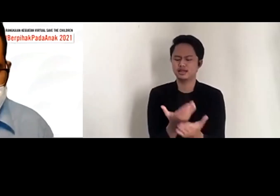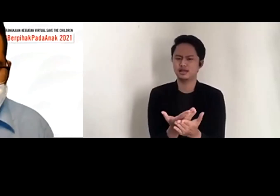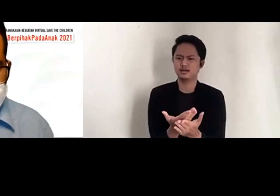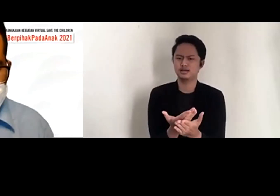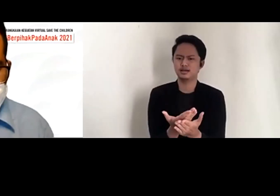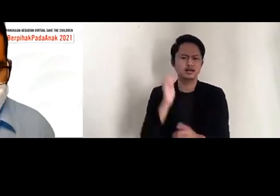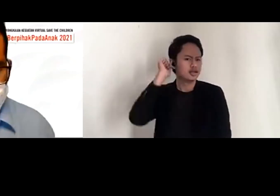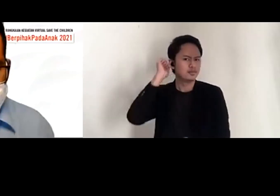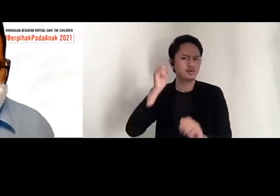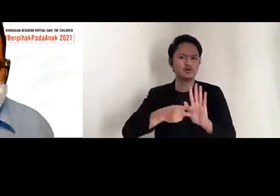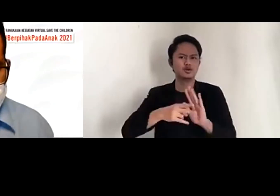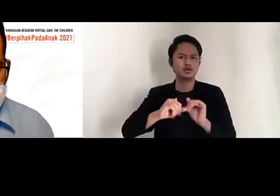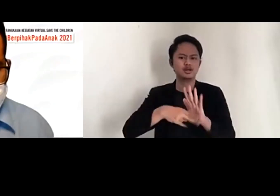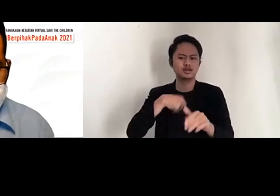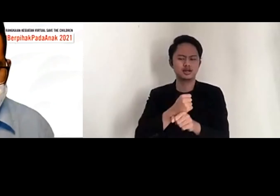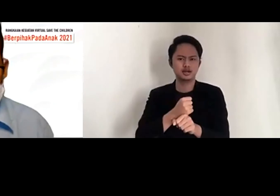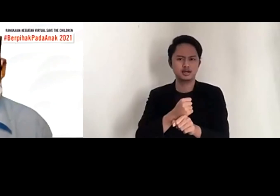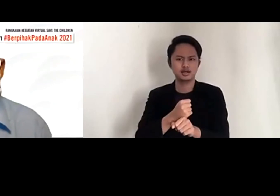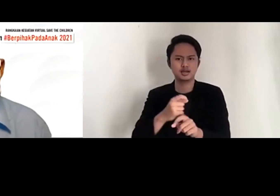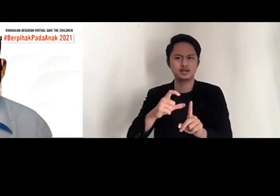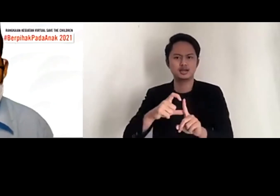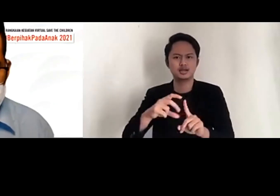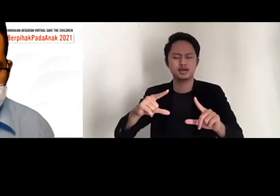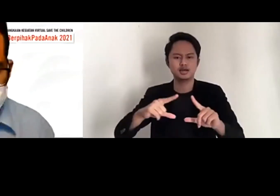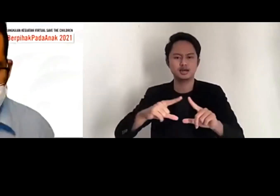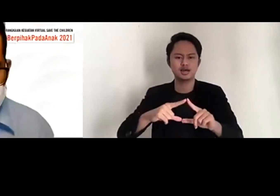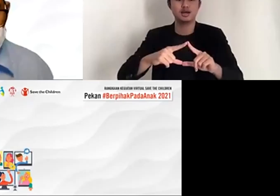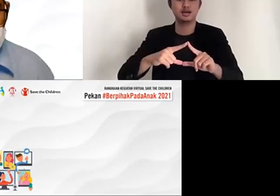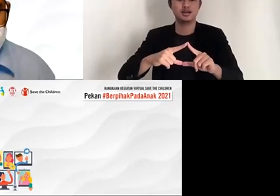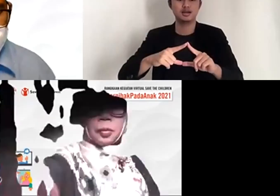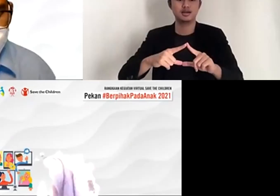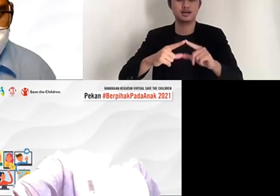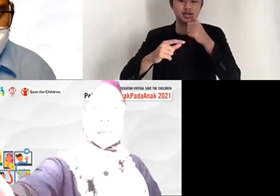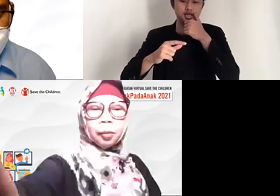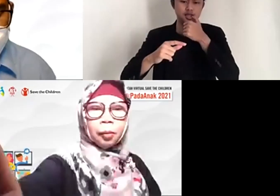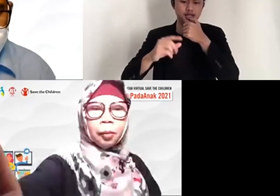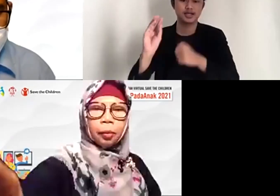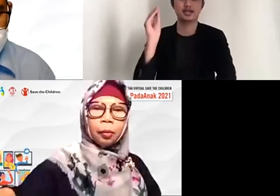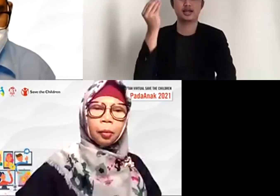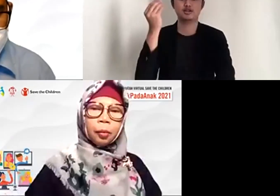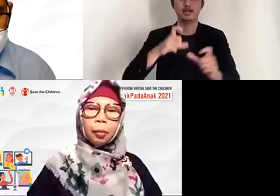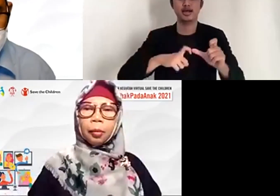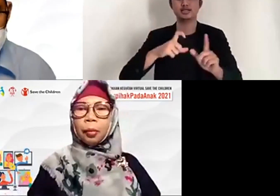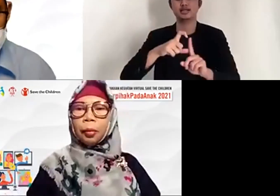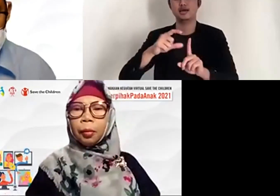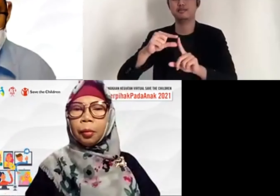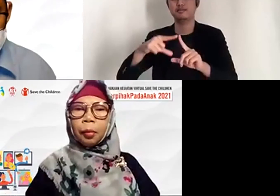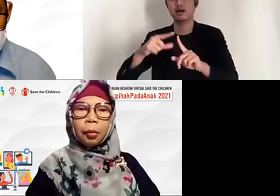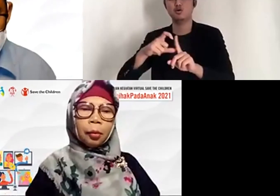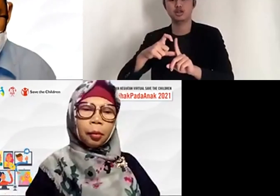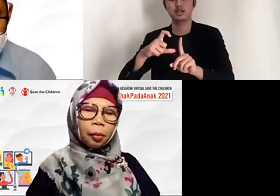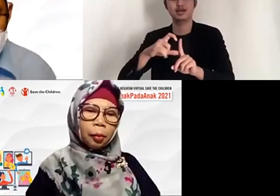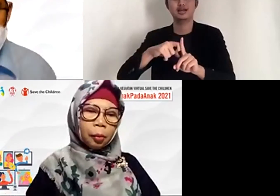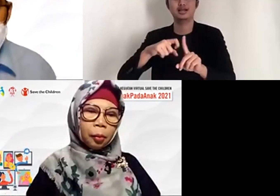Ning, Ibu Dr. Anda Sri Wahyuningsi MPD, selaku Direktur Sekolah Dasar Direktorat PAUD Dikdas Dismen